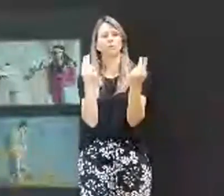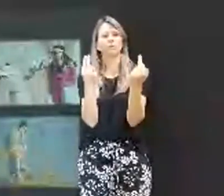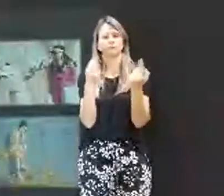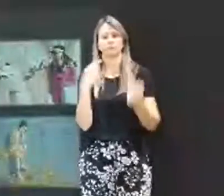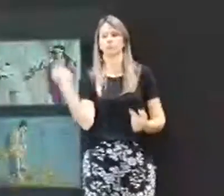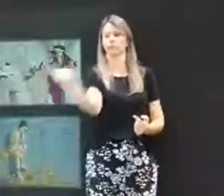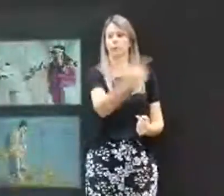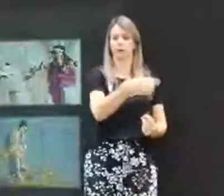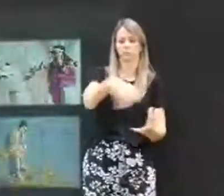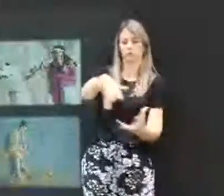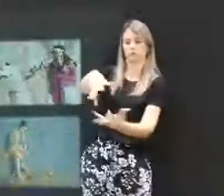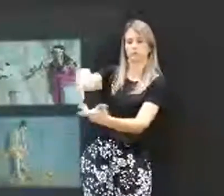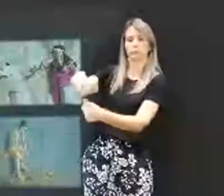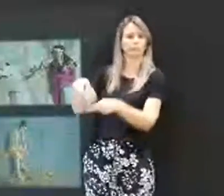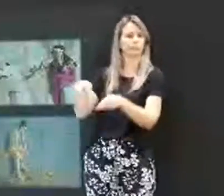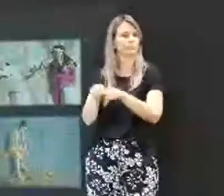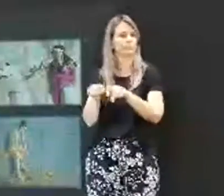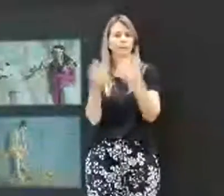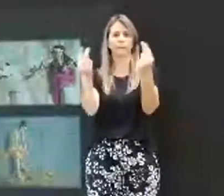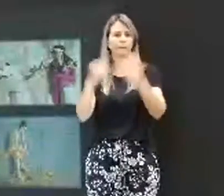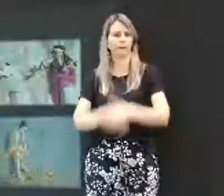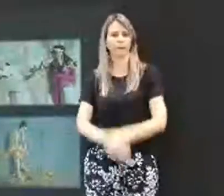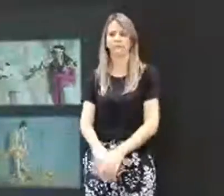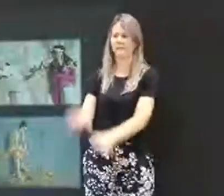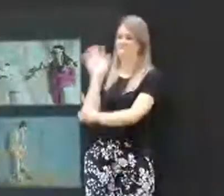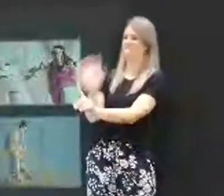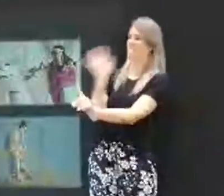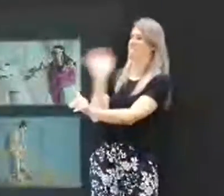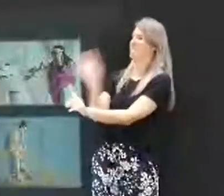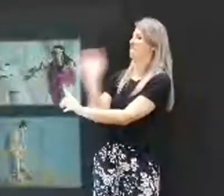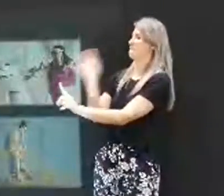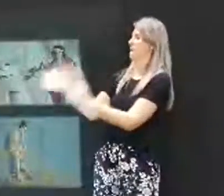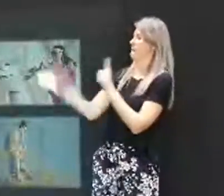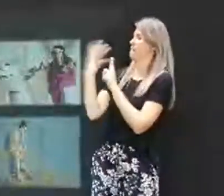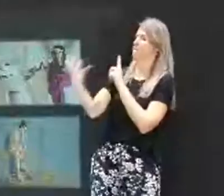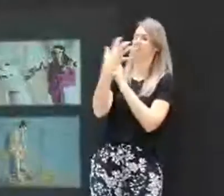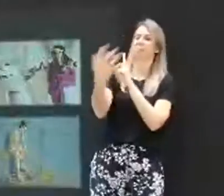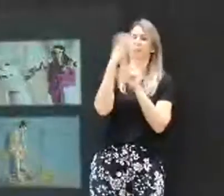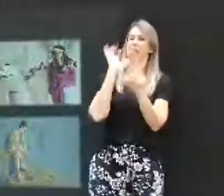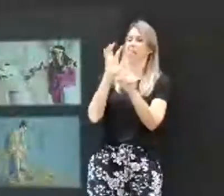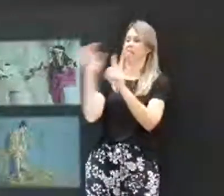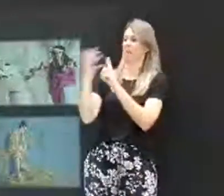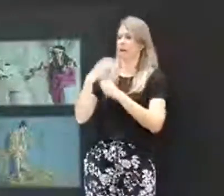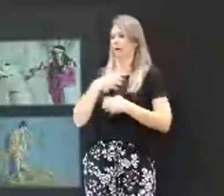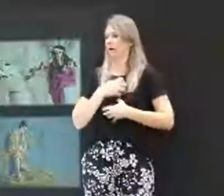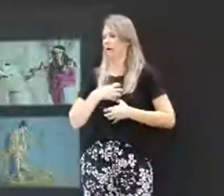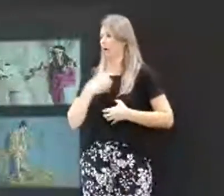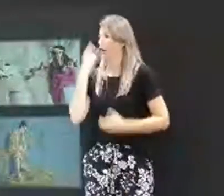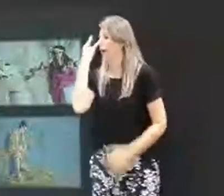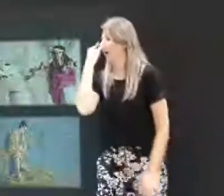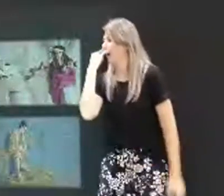Também igual nós. As pessoas do mundo, por exemplo. Né? As influências do mundo, né?